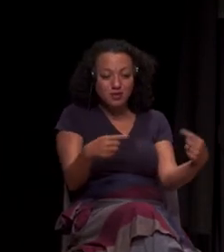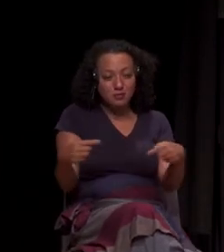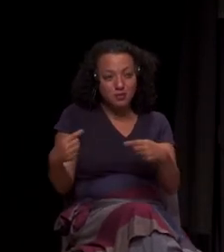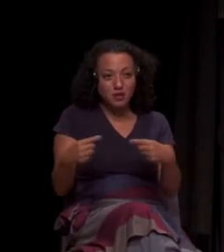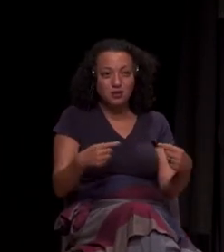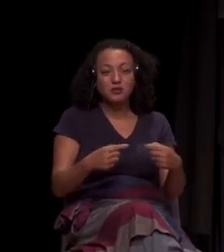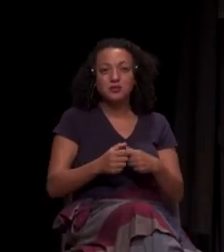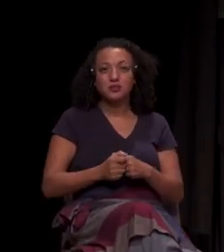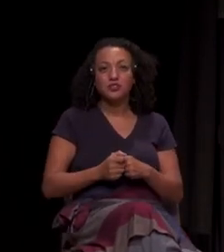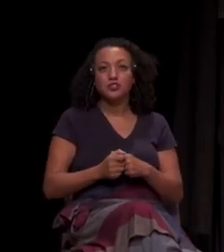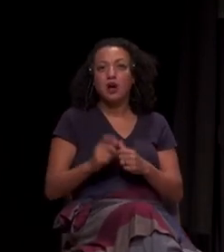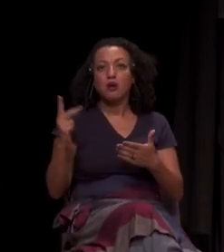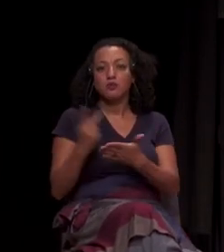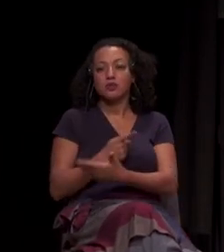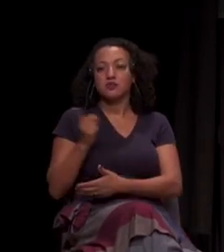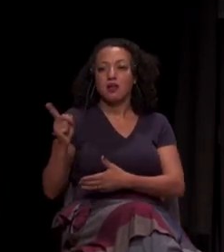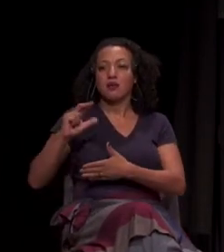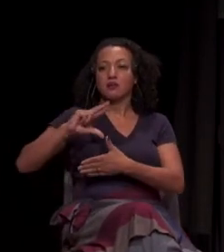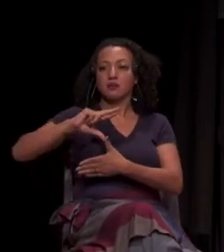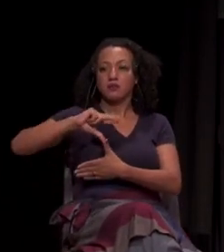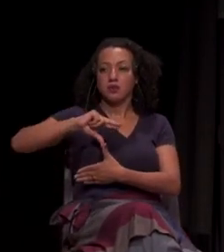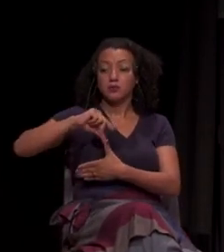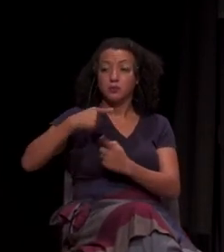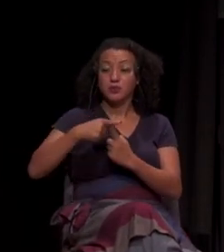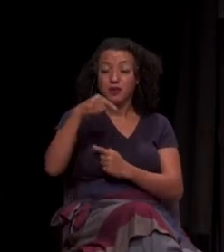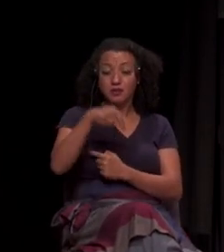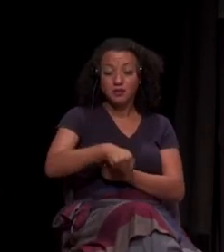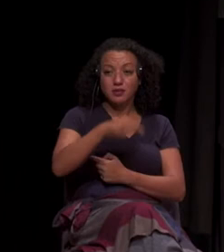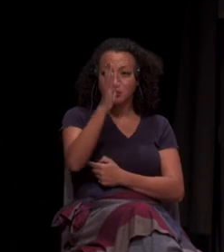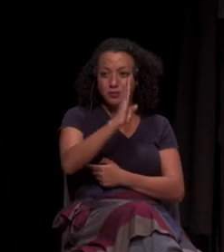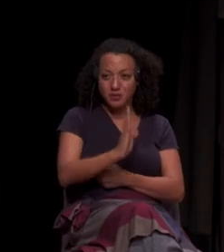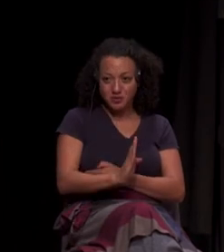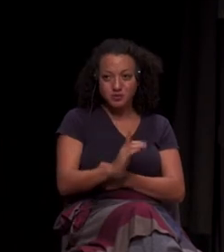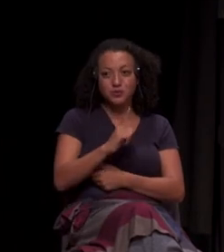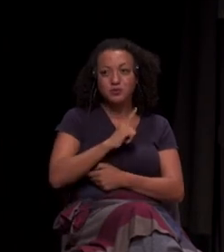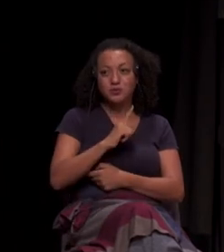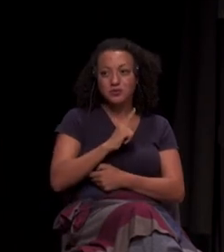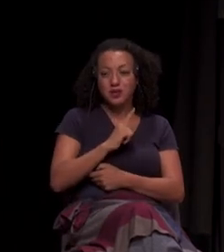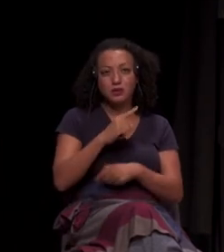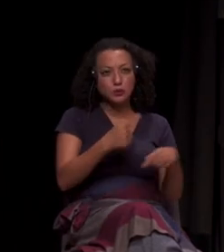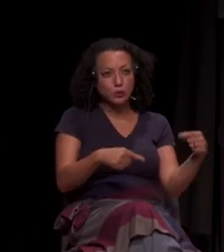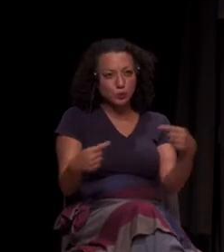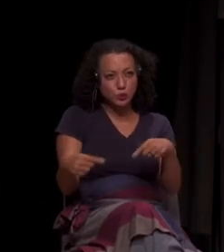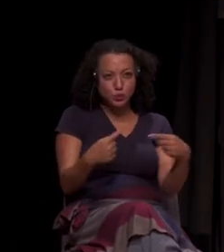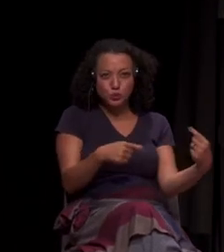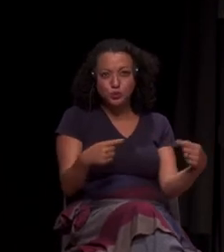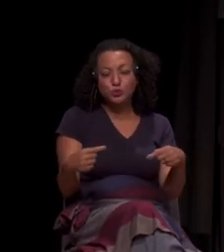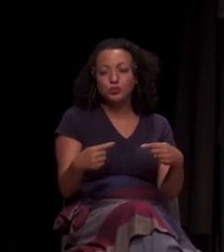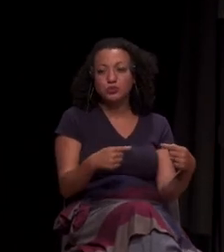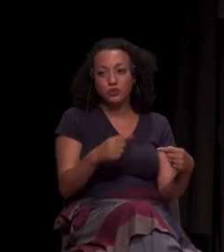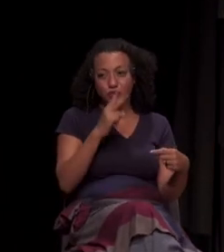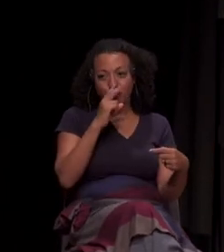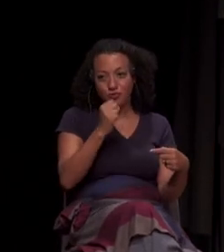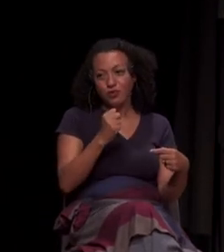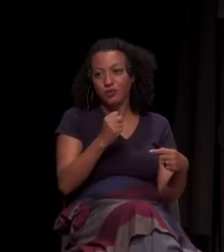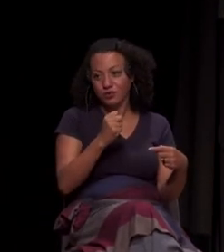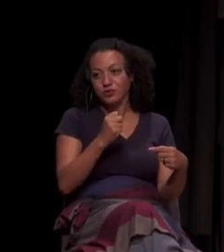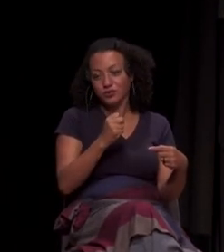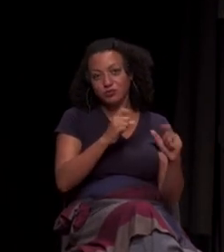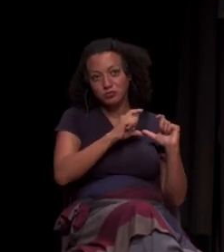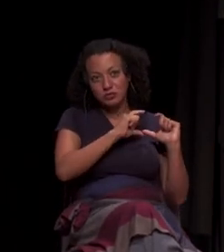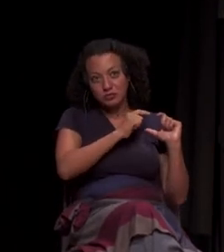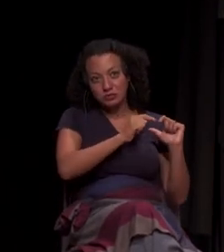decolonidade se dão no Caribe, porque aqui no Brasil a gente tem, essa é uma discussão que está aos poucos